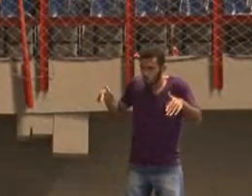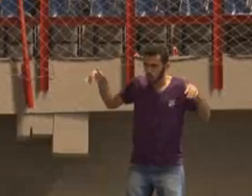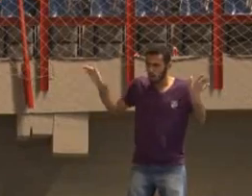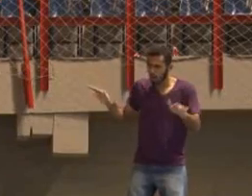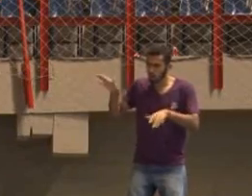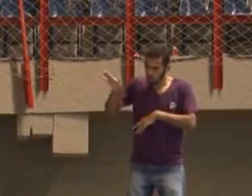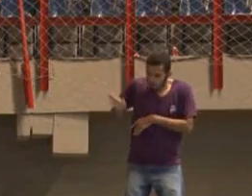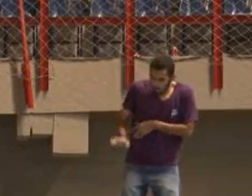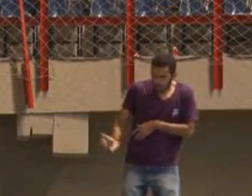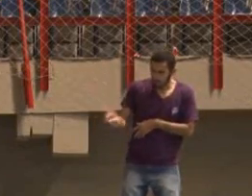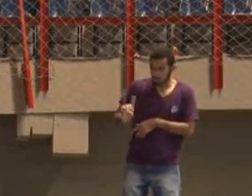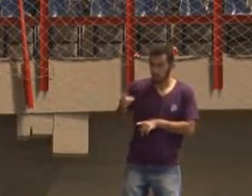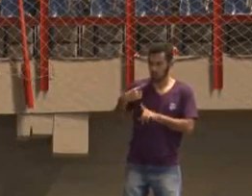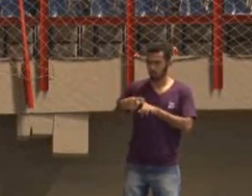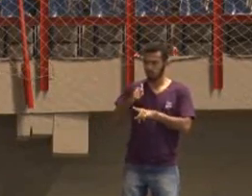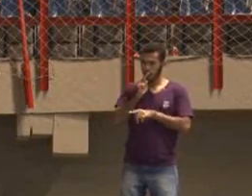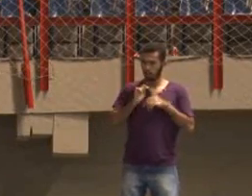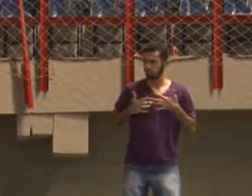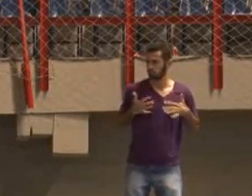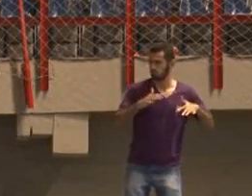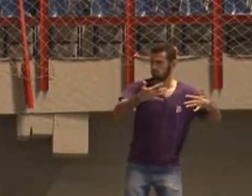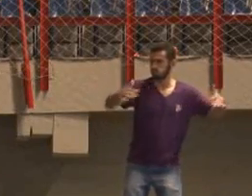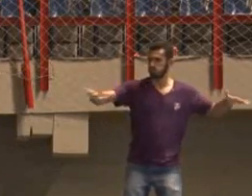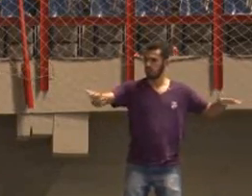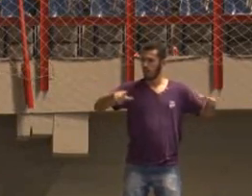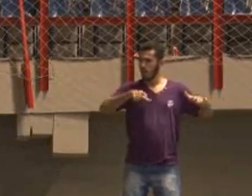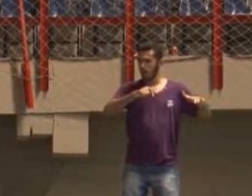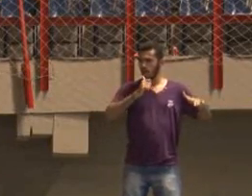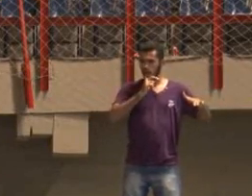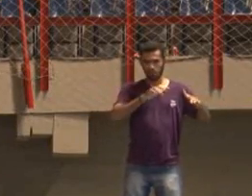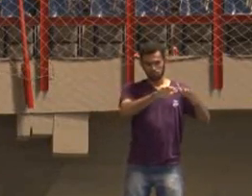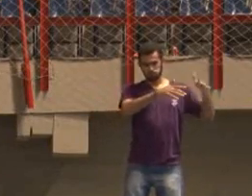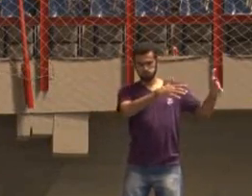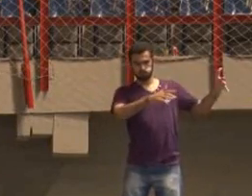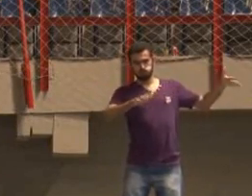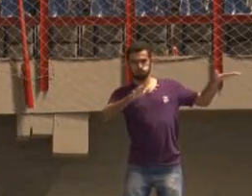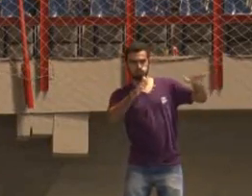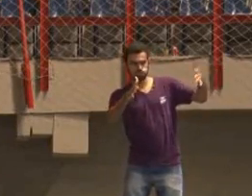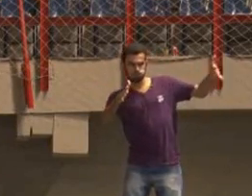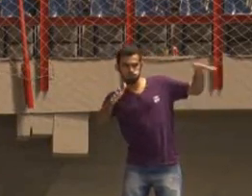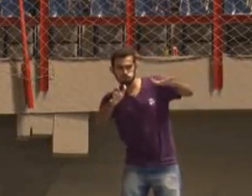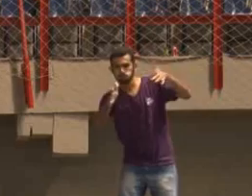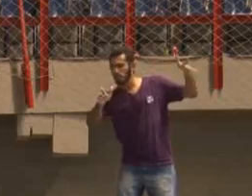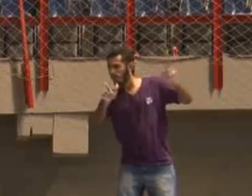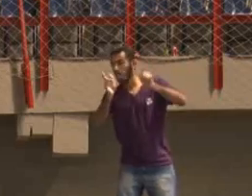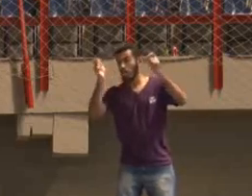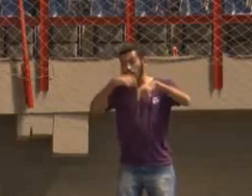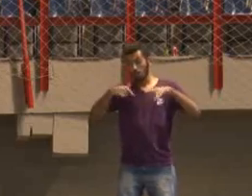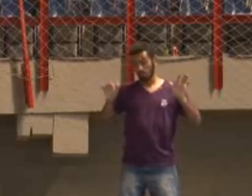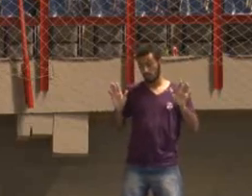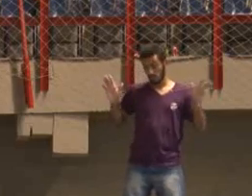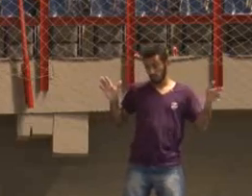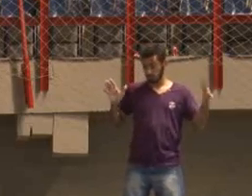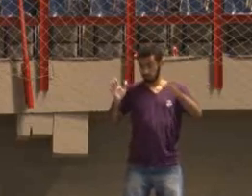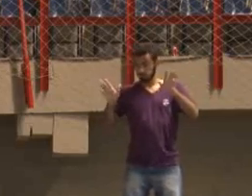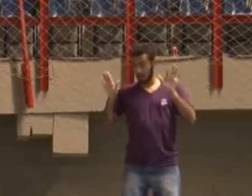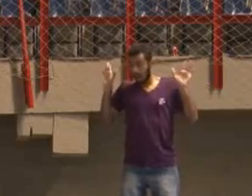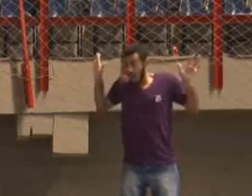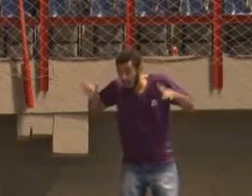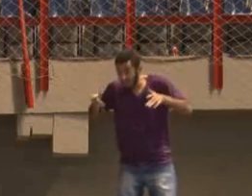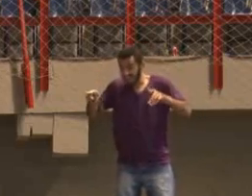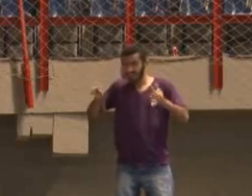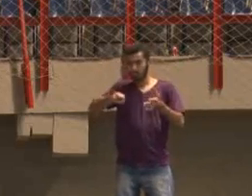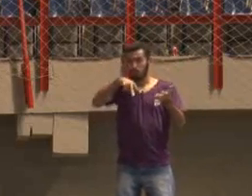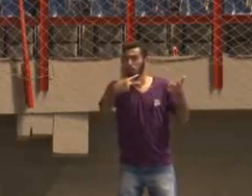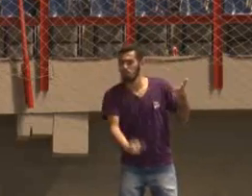demais, as ondas do mar vão molhar as suas asas, elas vão encharcar e você vai cair. Mas